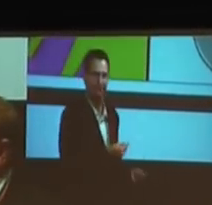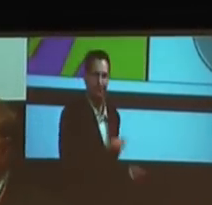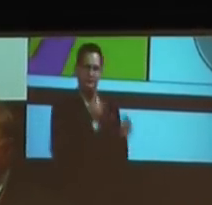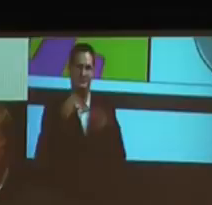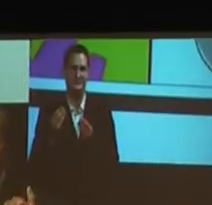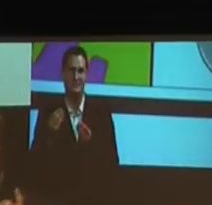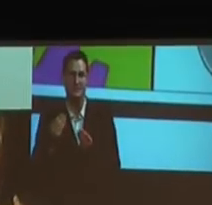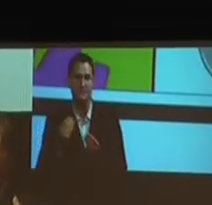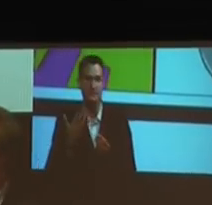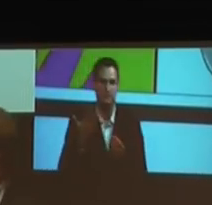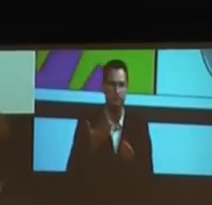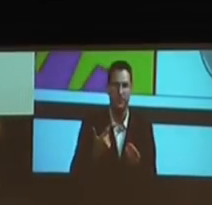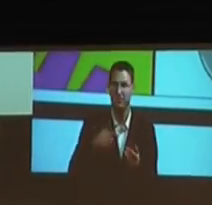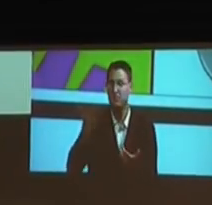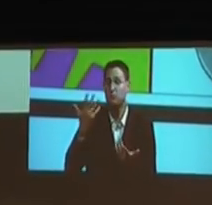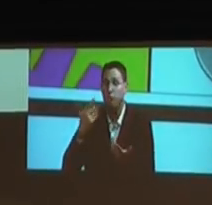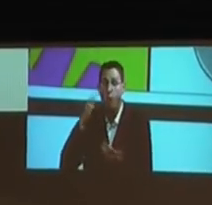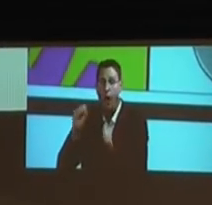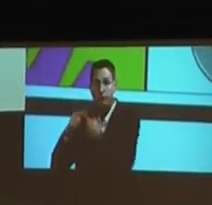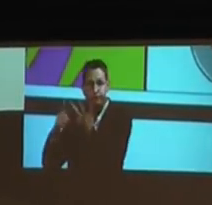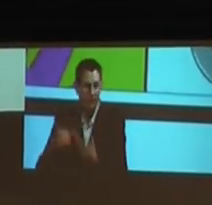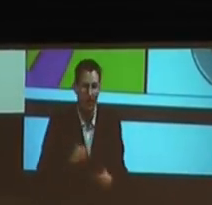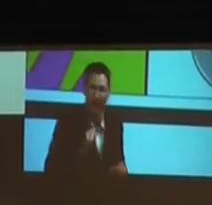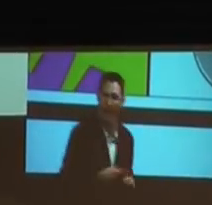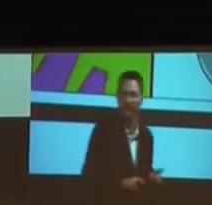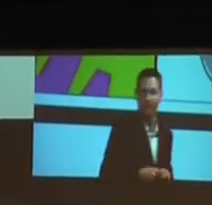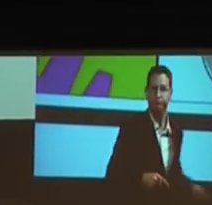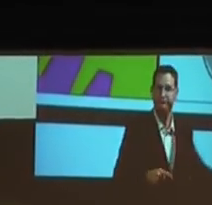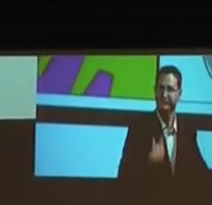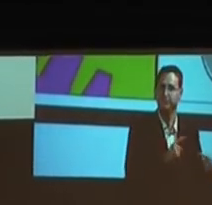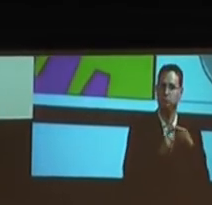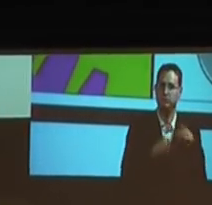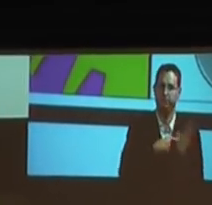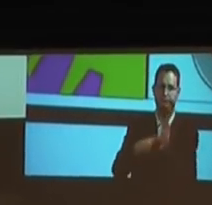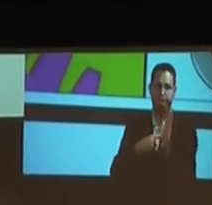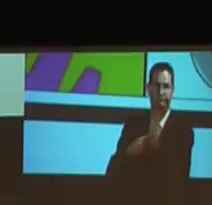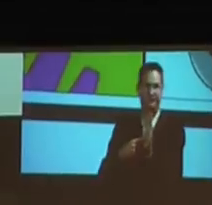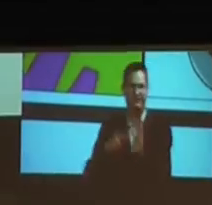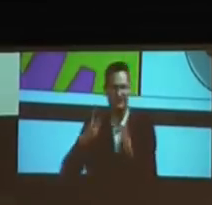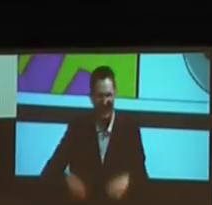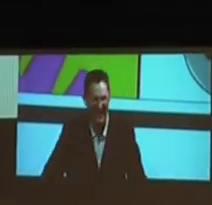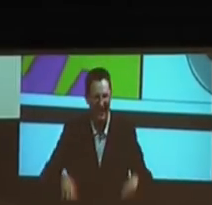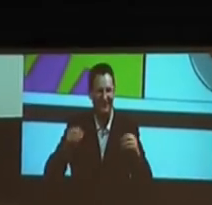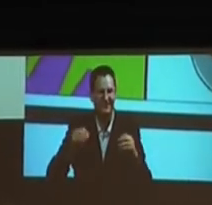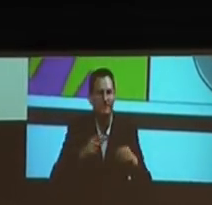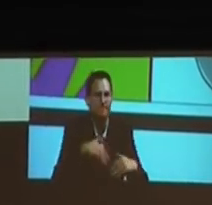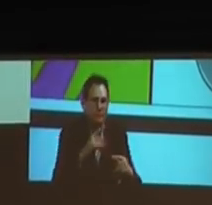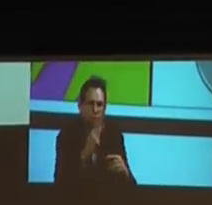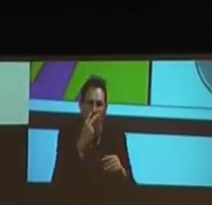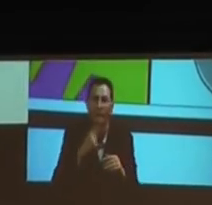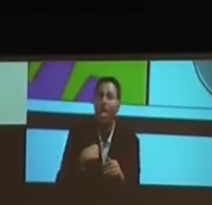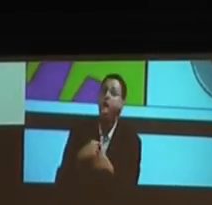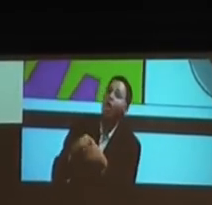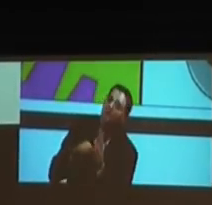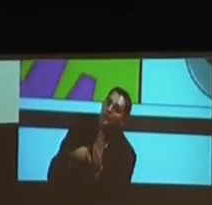diese Jugendlichen und diese Menschen auch aufnehmen und sagen, es gibt positive Aspekte. Wir müssen ihnen einfach zeigen, was